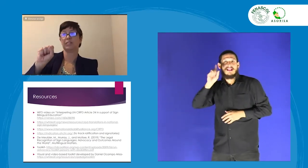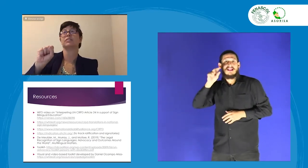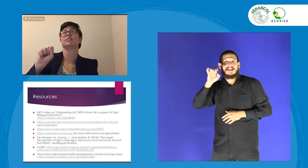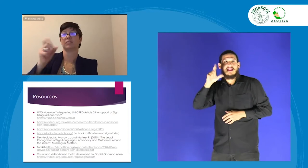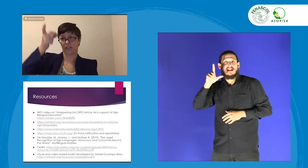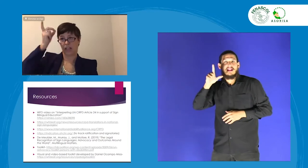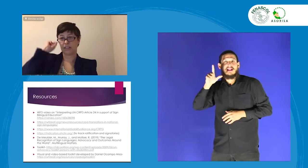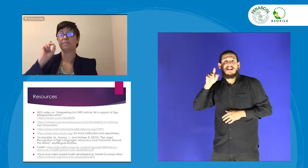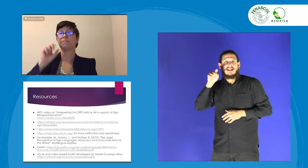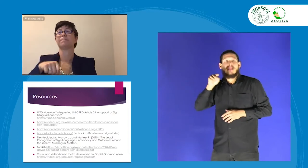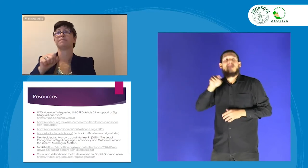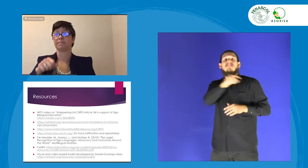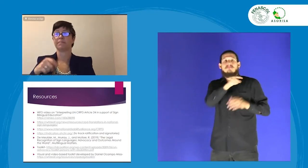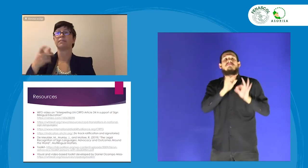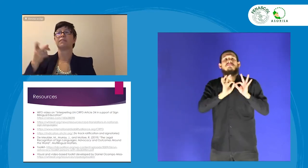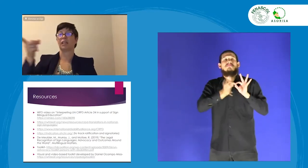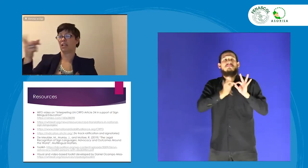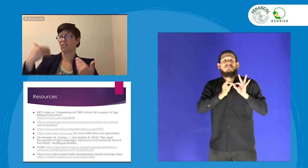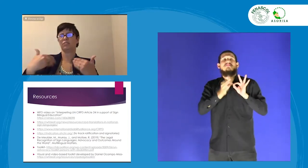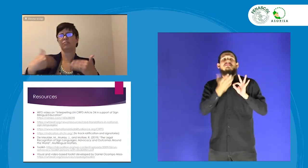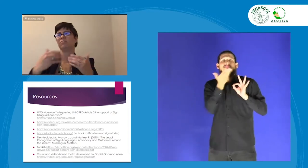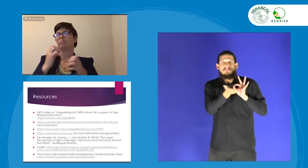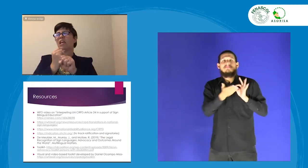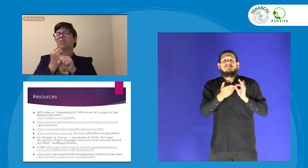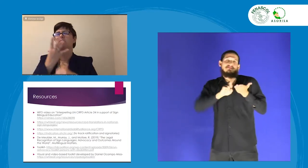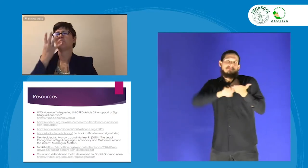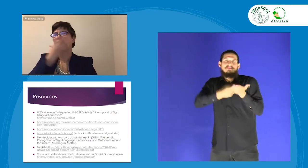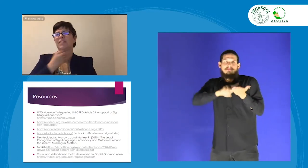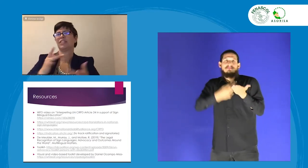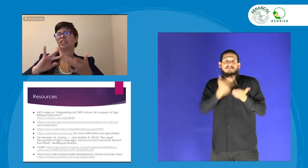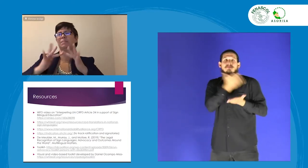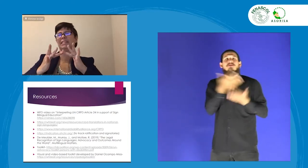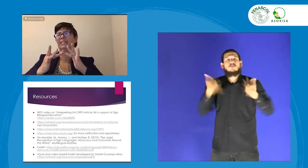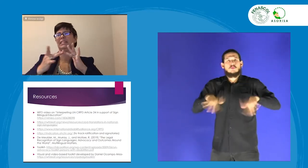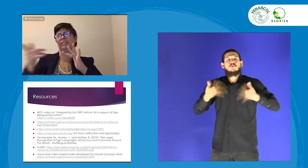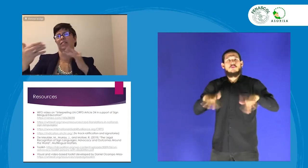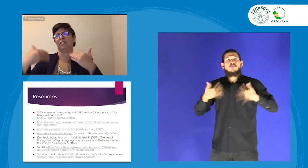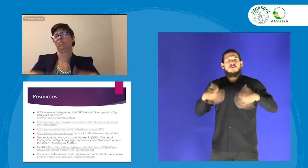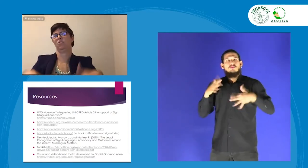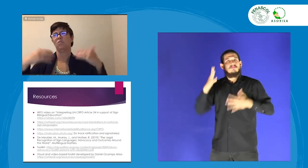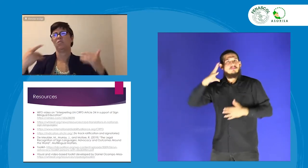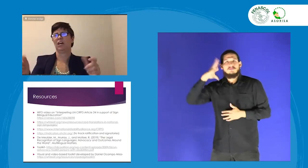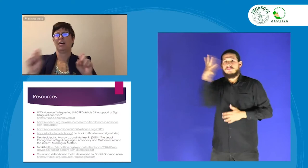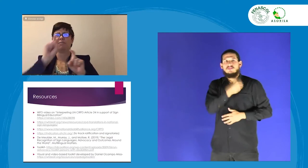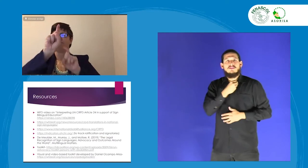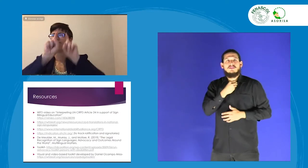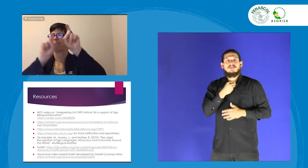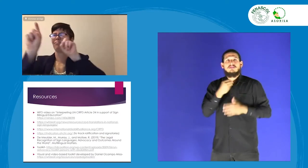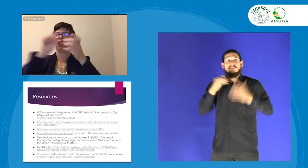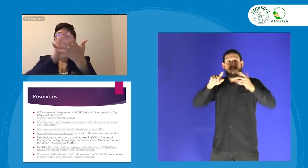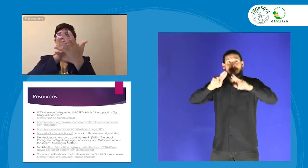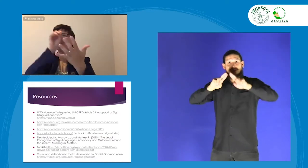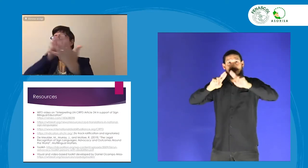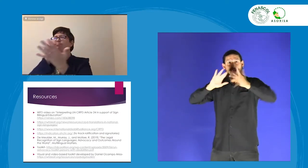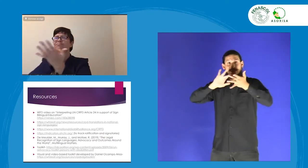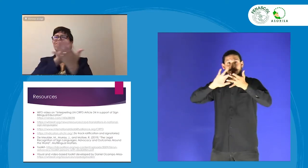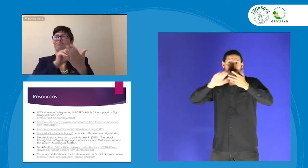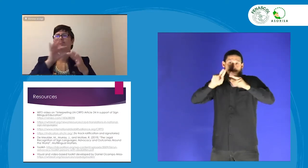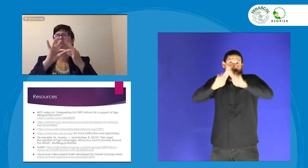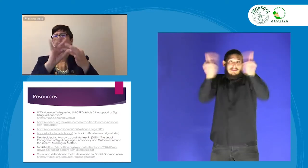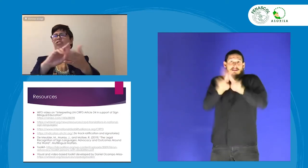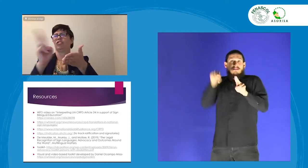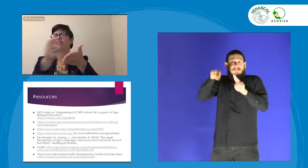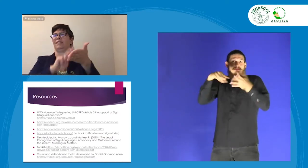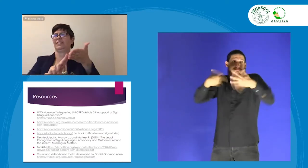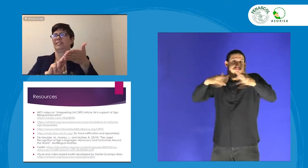con nosotros en este momento, Daniel Ocampo Arias. Es una persona que hace un trabajo fantástico, fenomenal, y